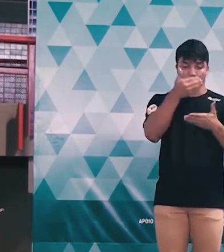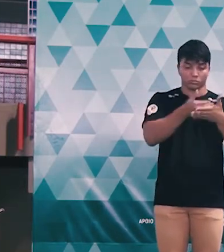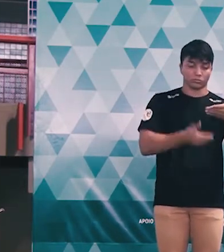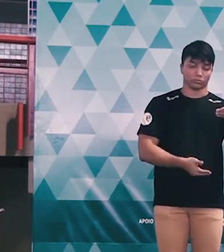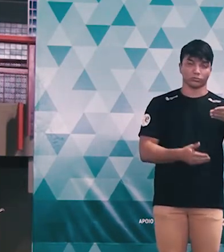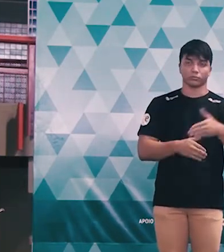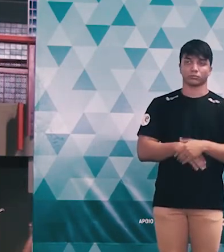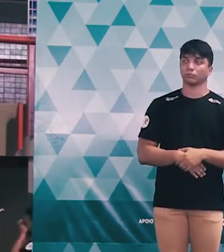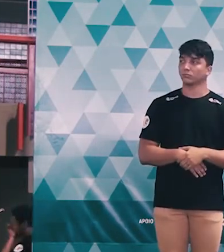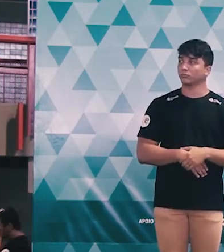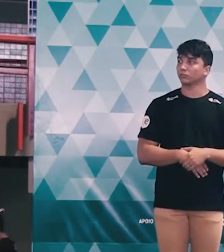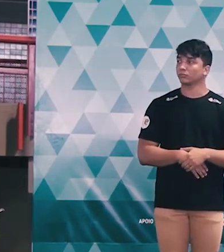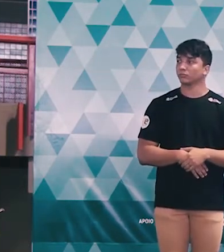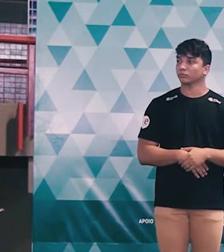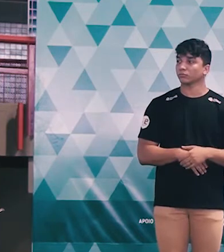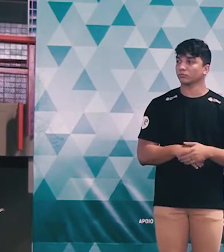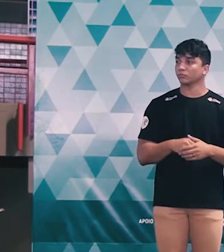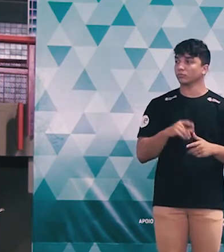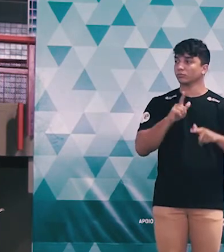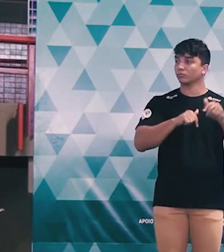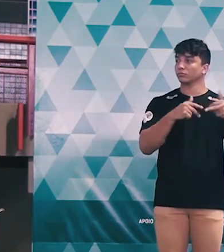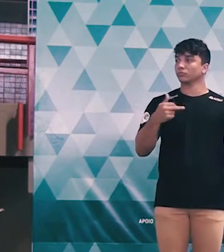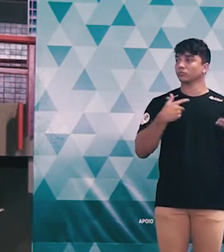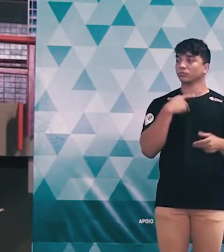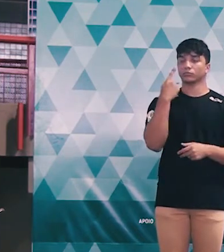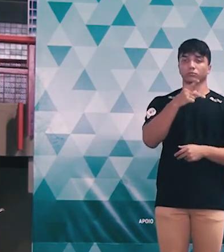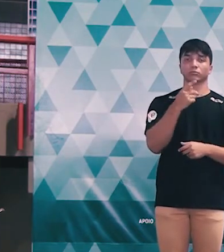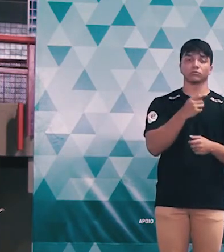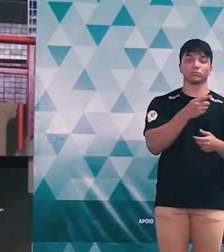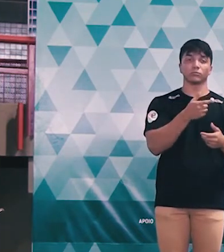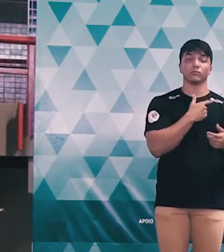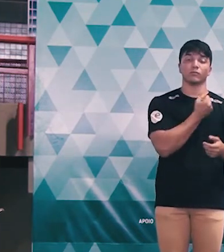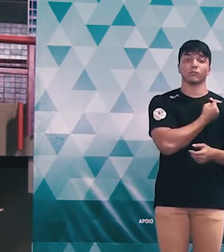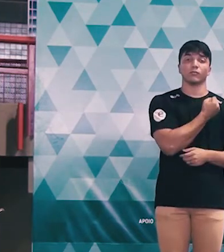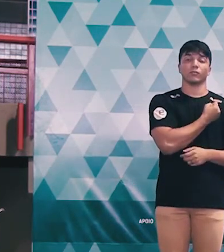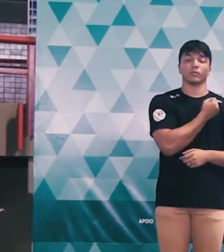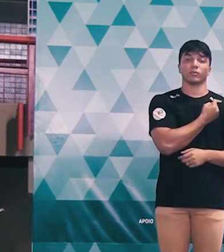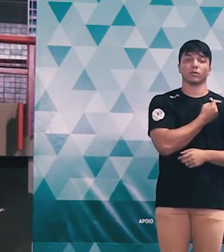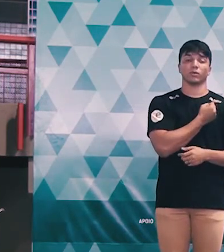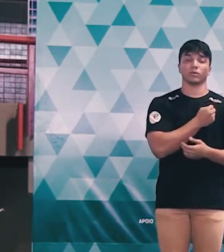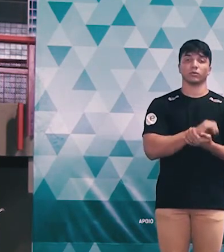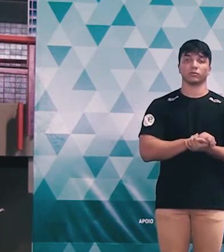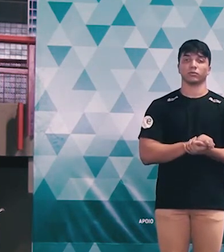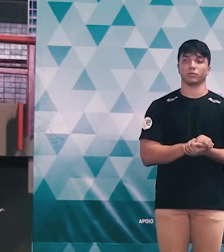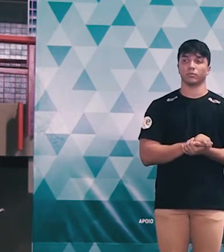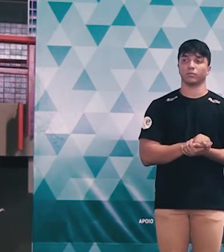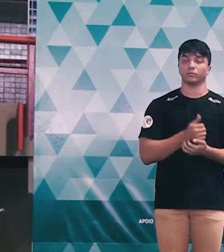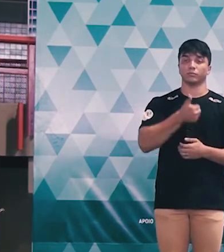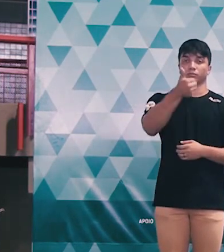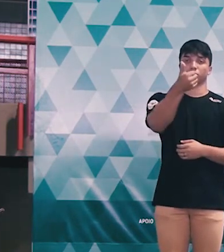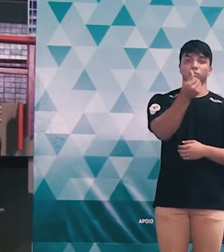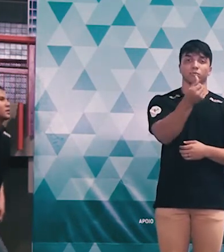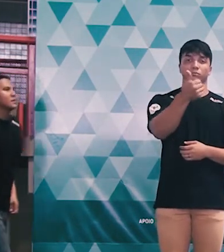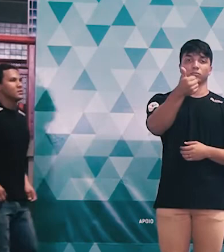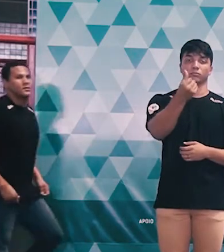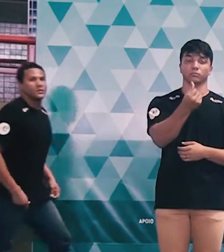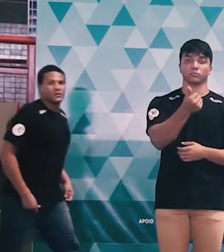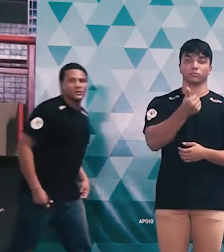vamos lá comigo, vamos pegar o material de vocês. Página de número, deixa eu ver aqui, ó, página de número